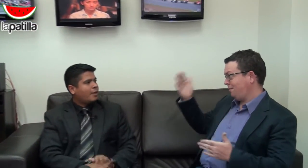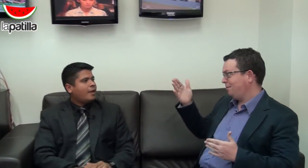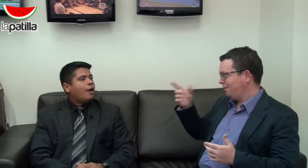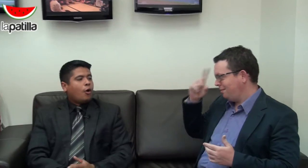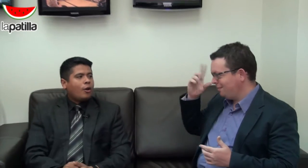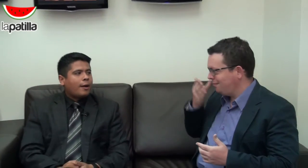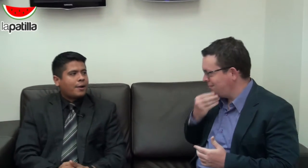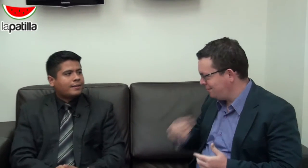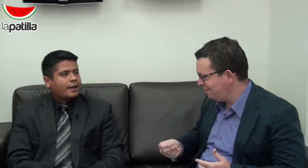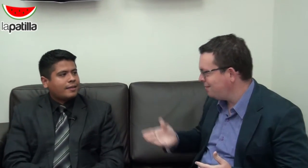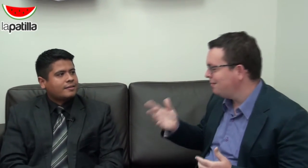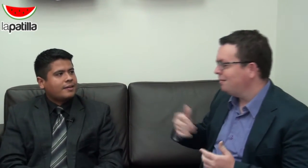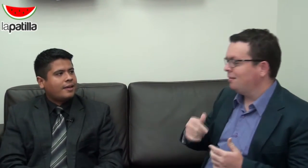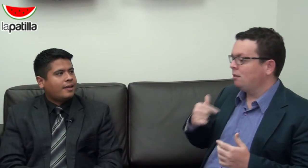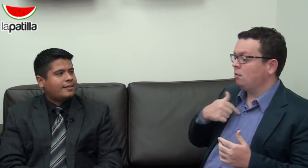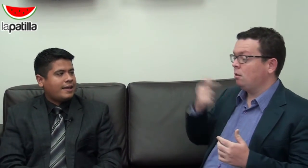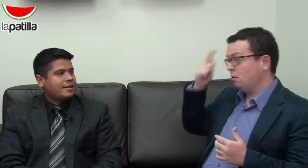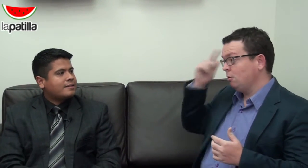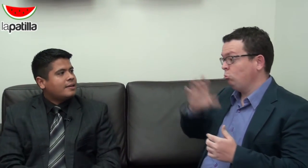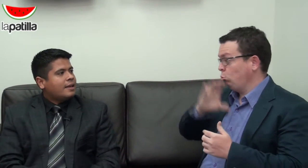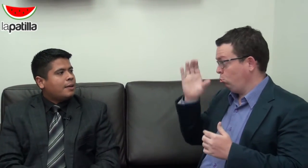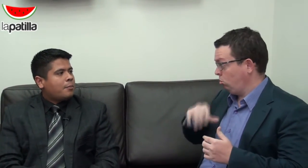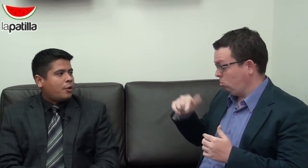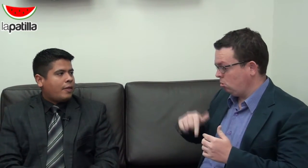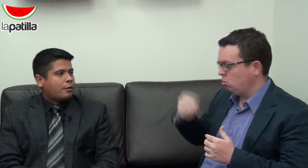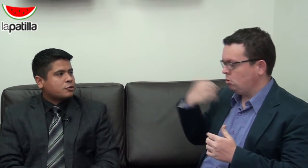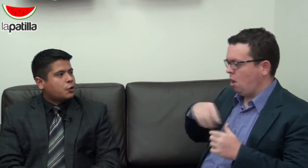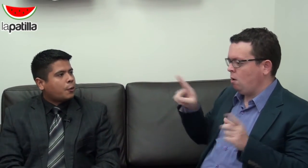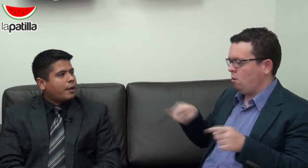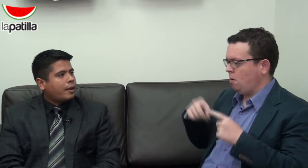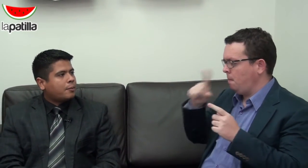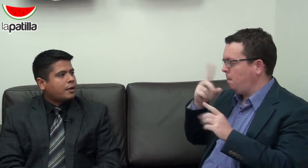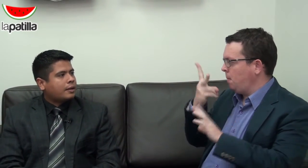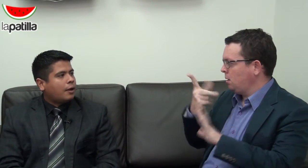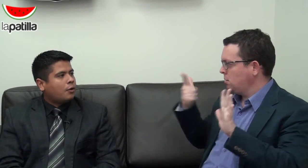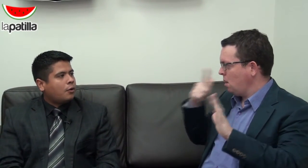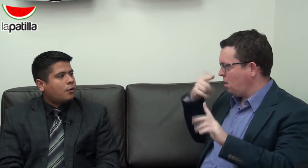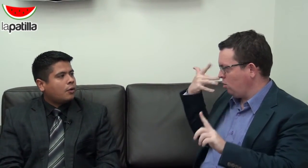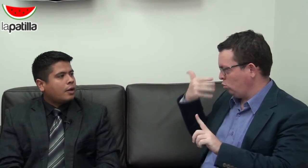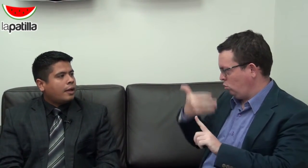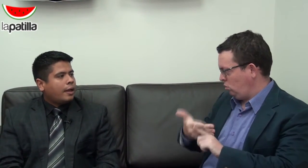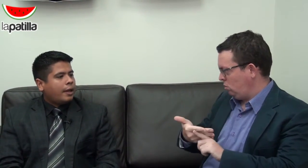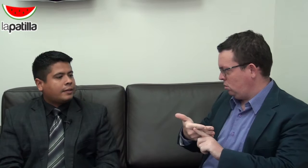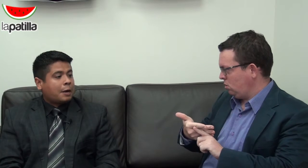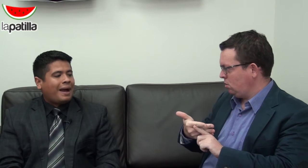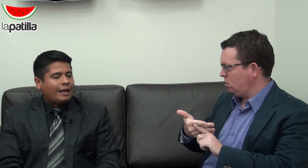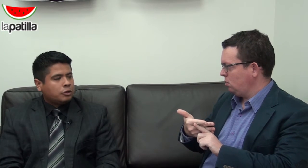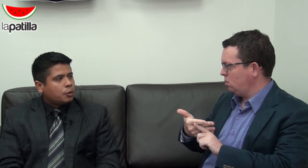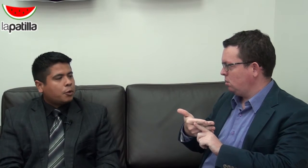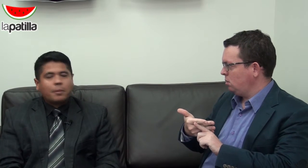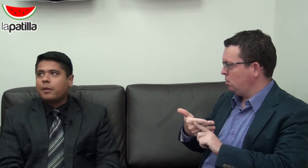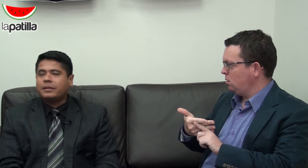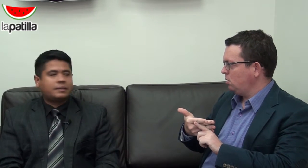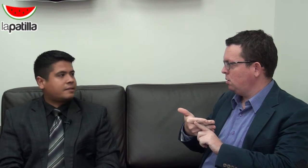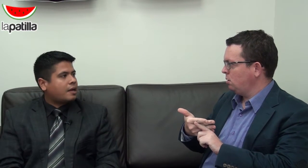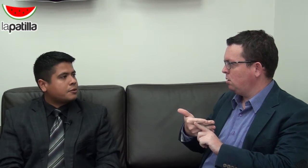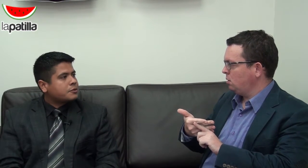Hola, buenas tardes, Dailis. Bueno, desde Consorven hemos estado trabajando por más de 23 años,